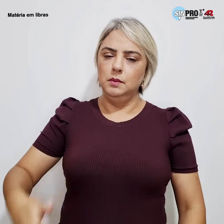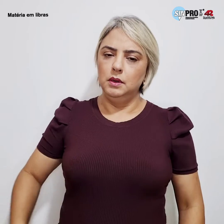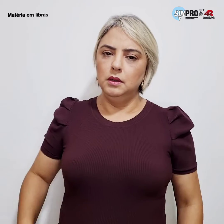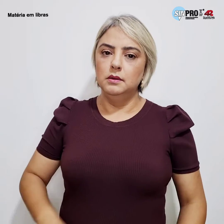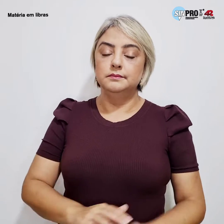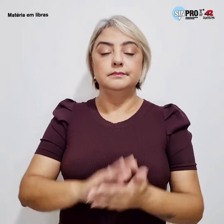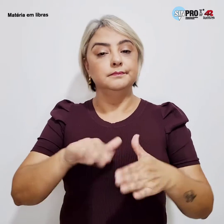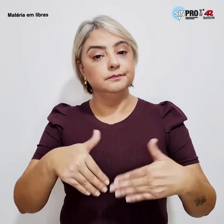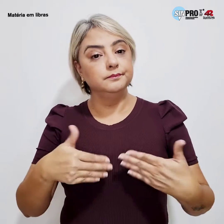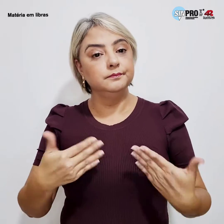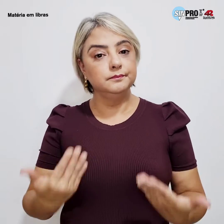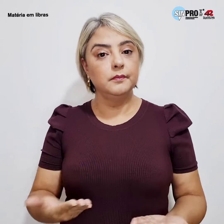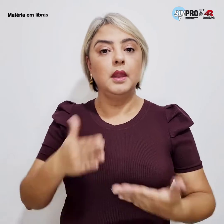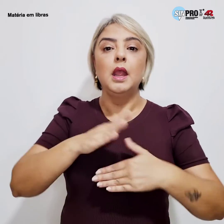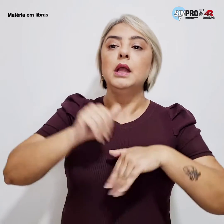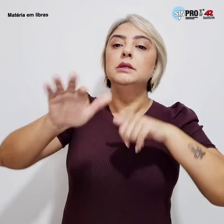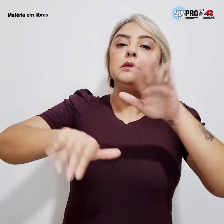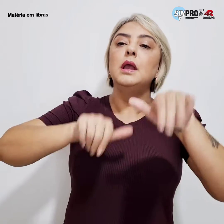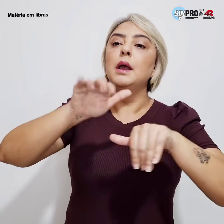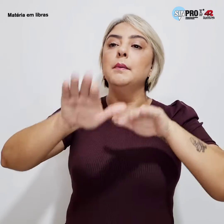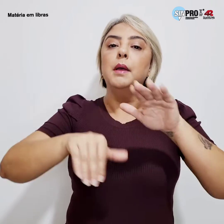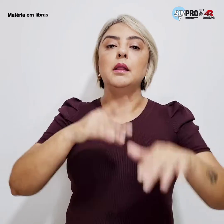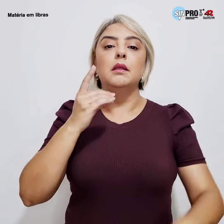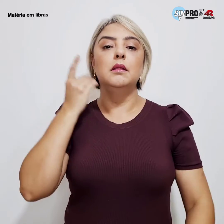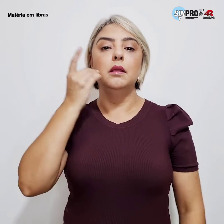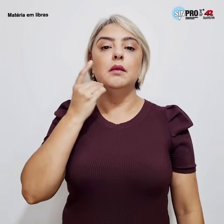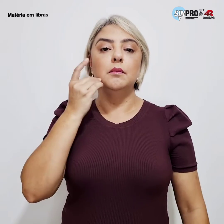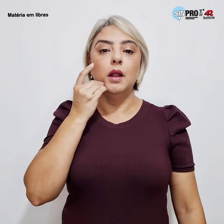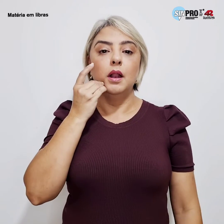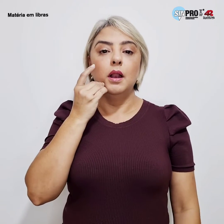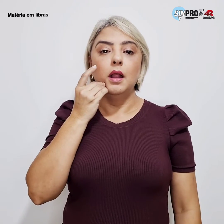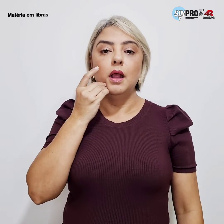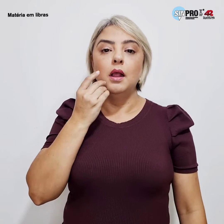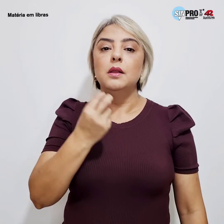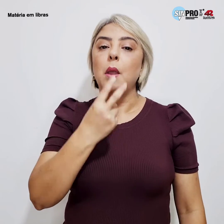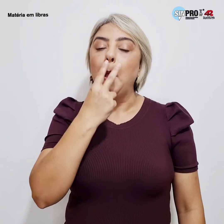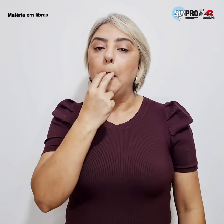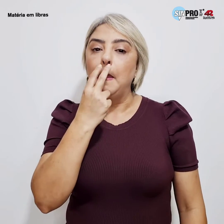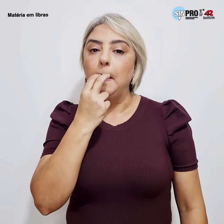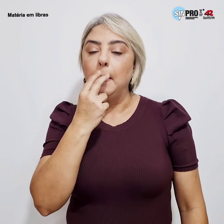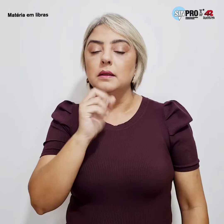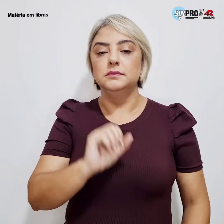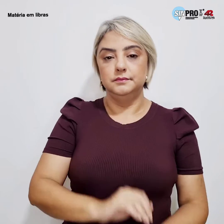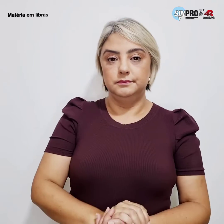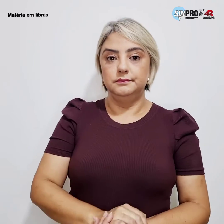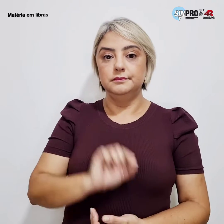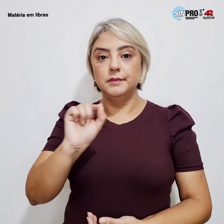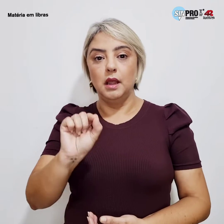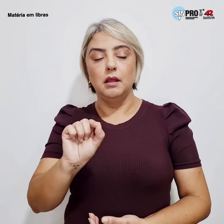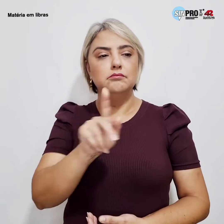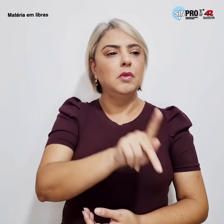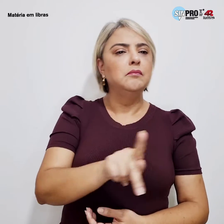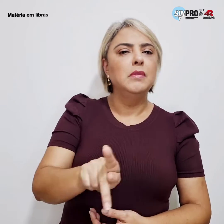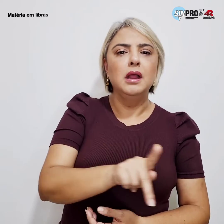então convocada pelo deputado Chico Vigilante. Na ocasião, professores do